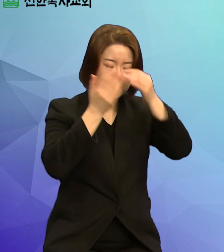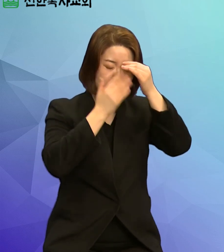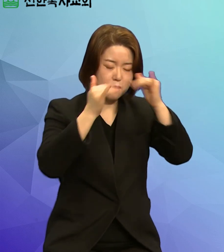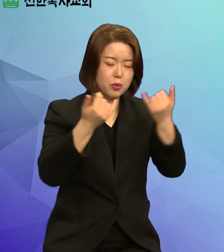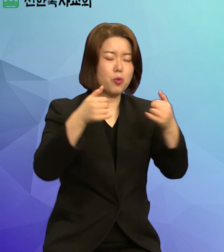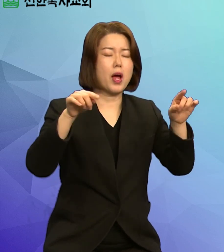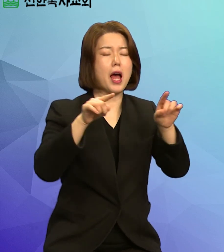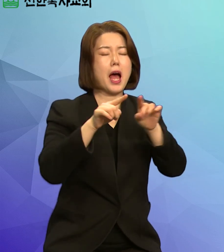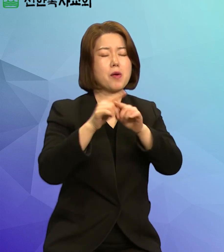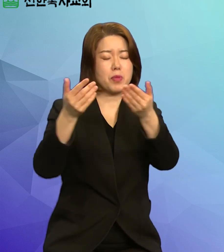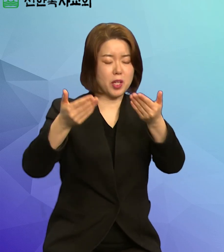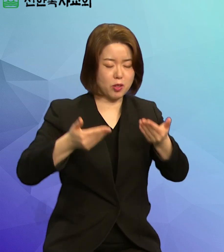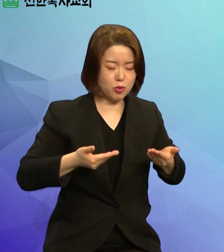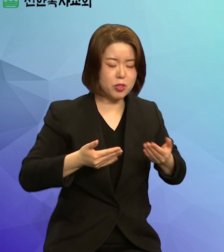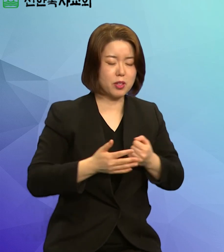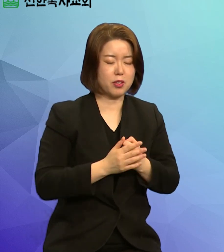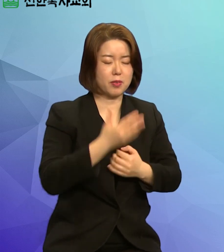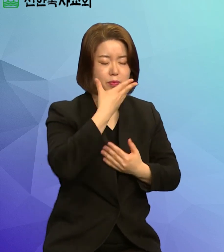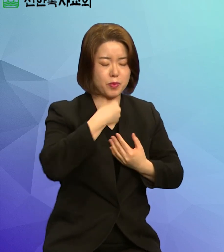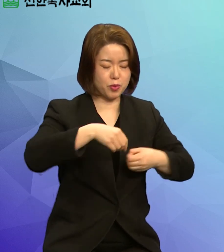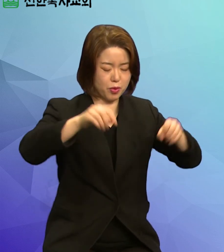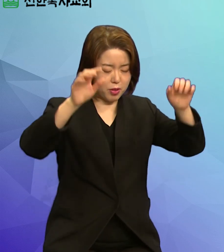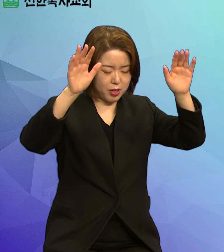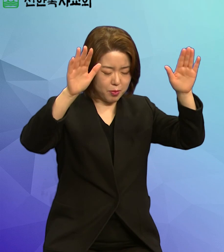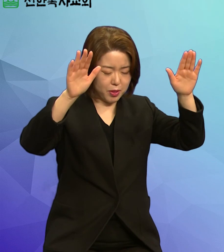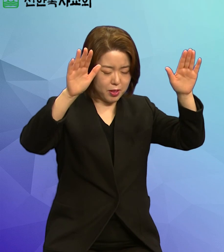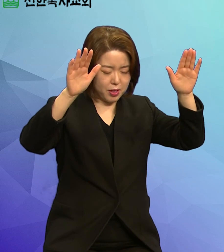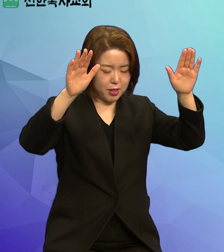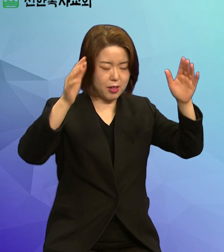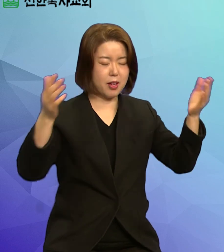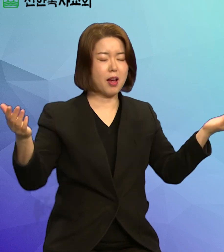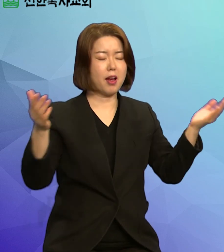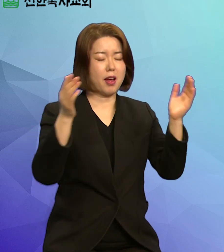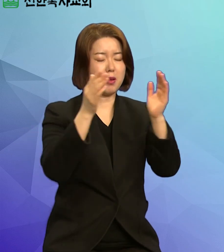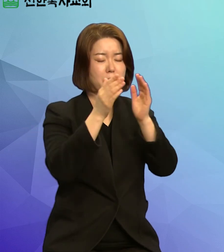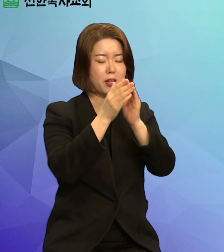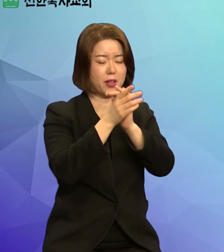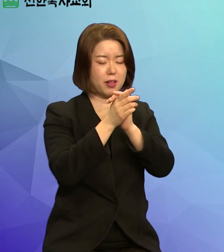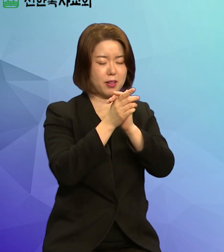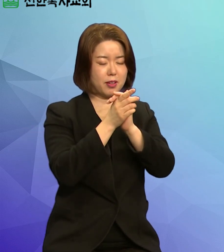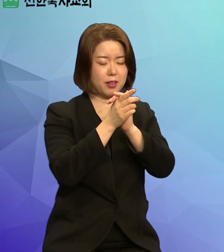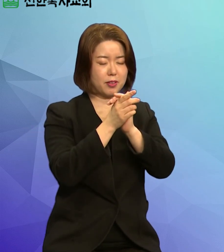성도들과 함께 하시기를 축원하옵나이다. 아멘.